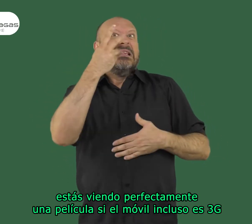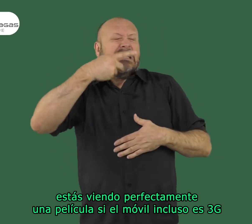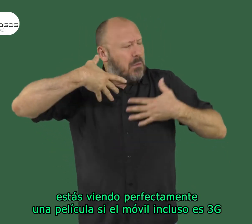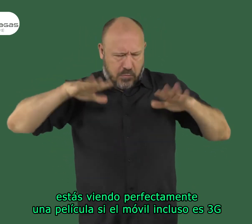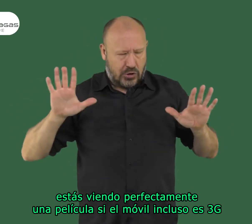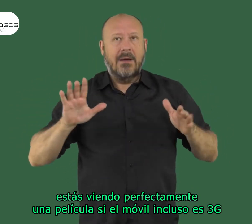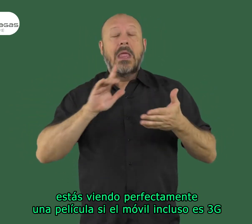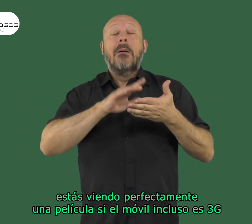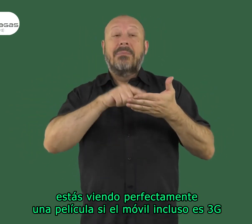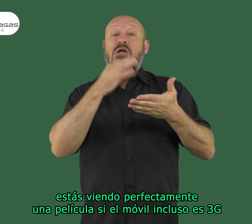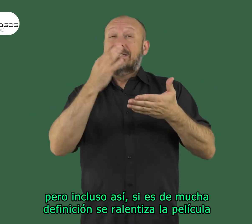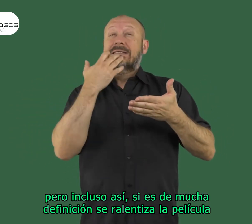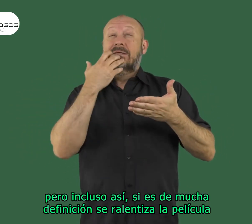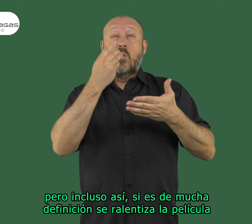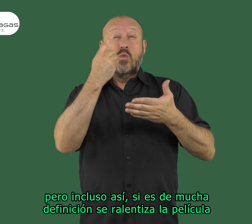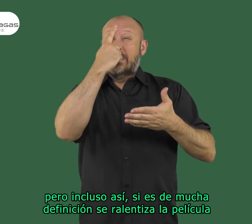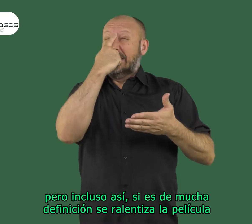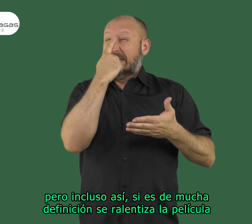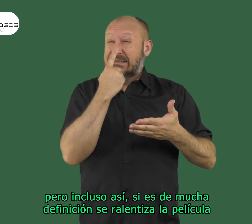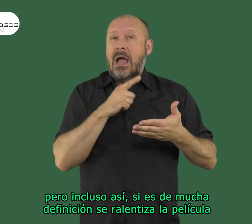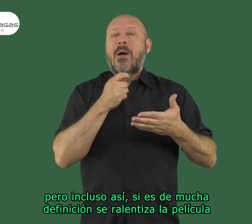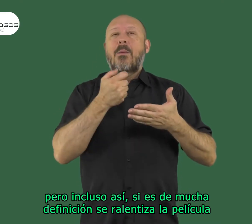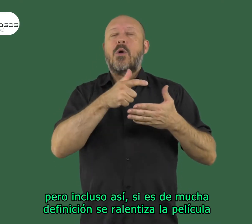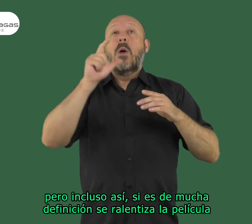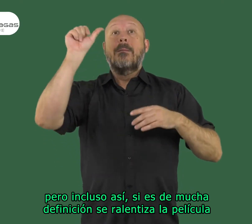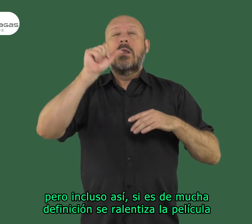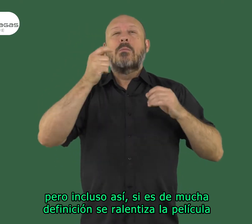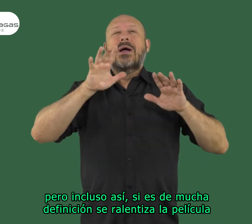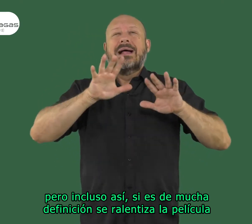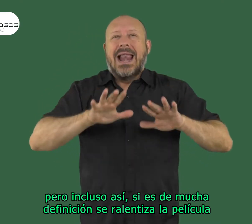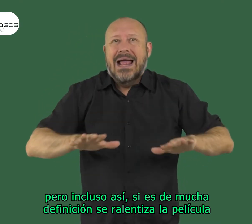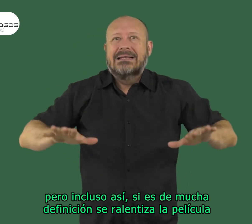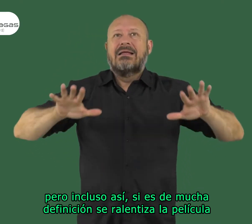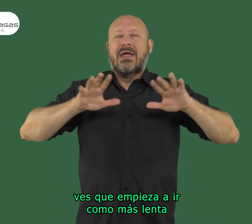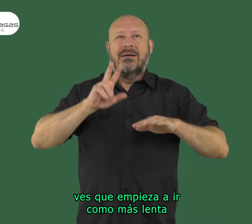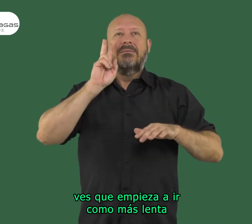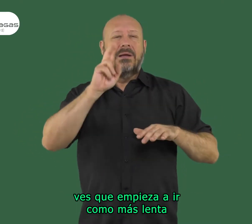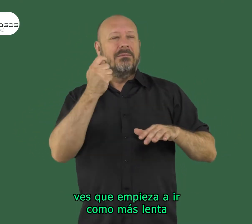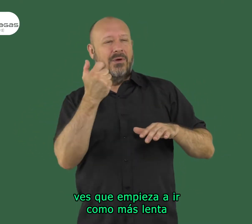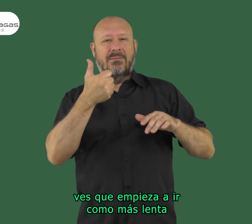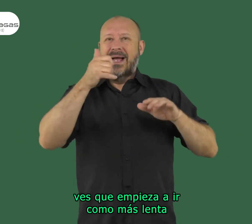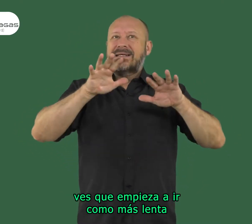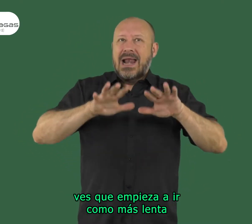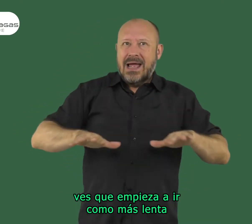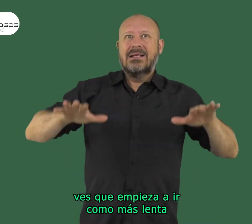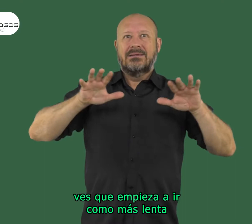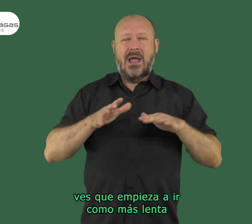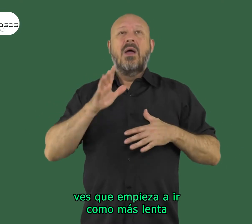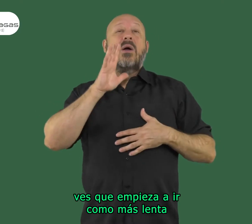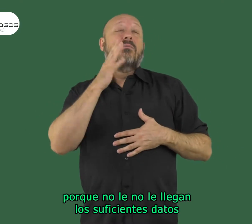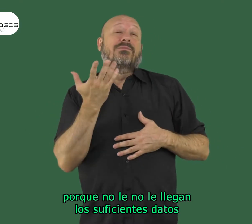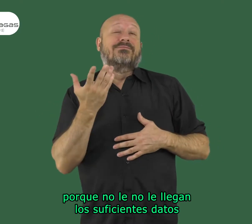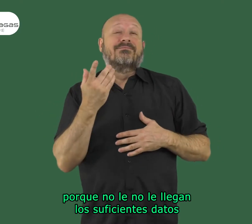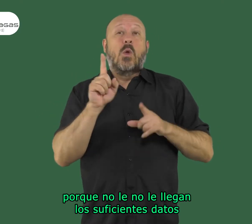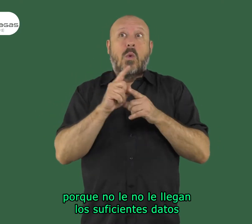si el móvil incluso es 3G, pero incluso aún así, si es de mucha definición, se ralentiza la película, ves que empieza a ir como más